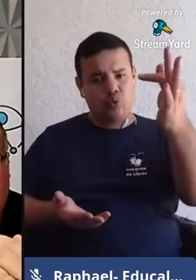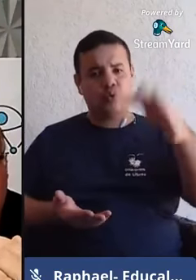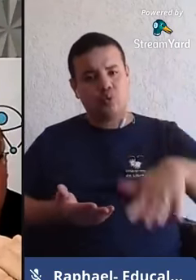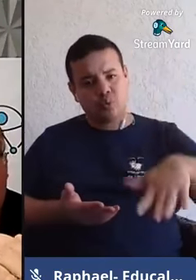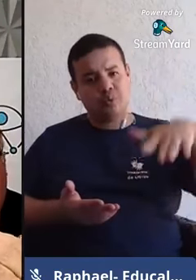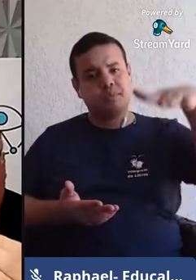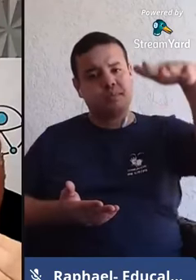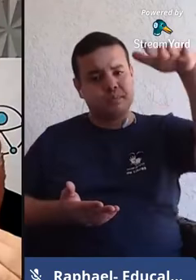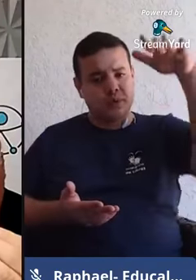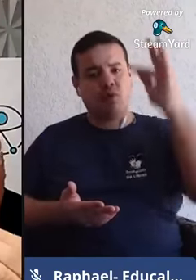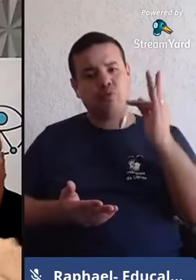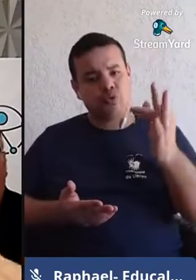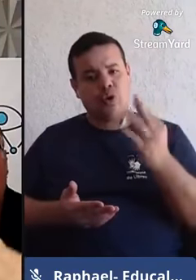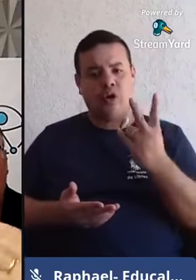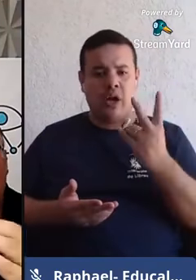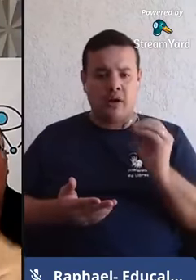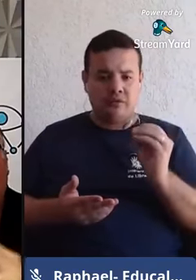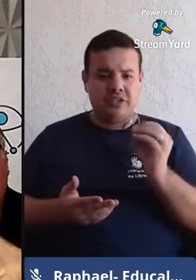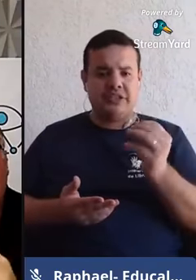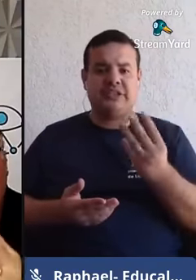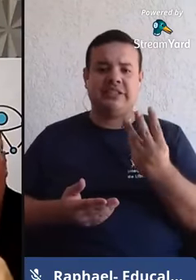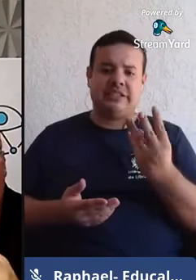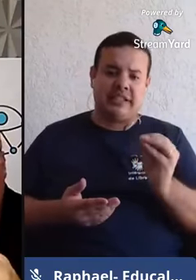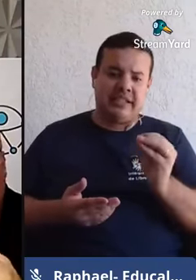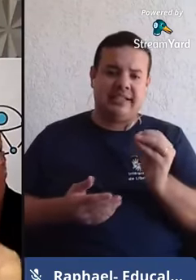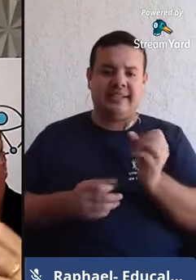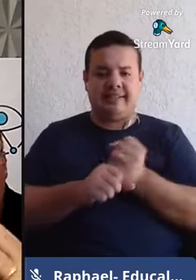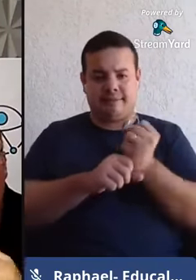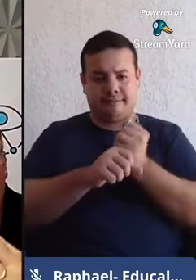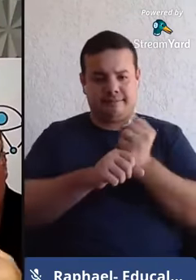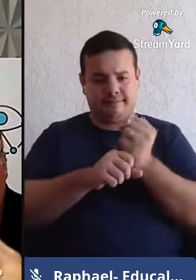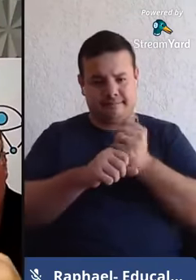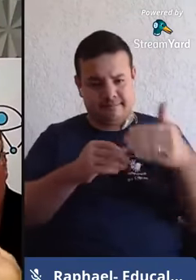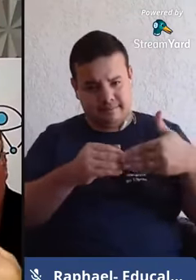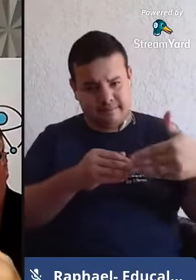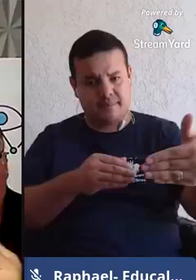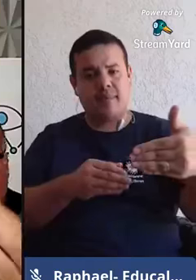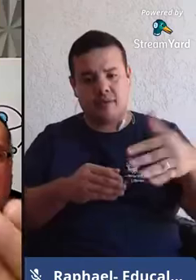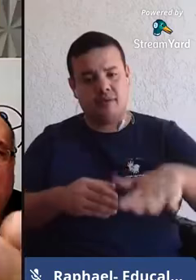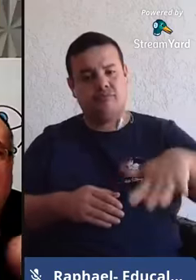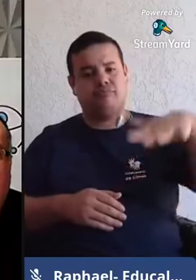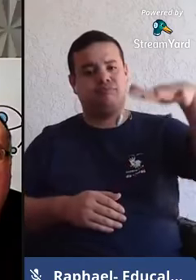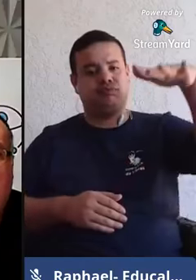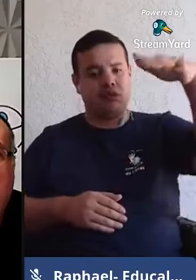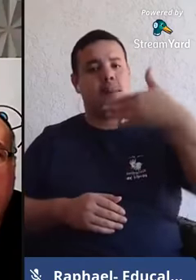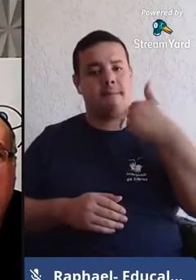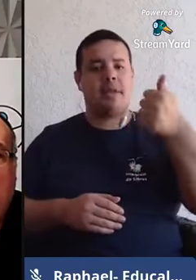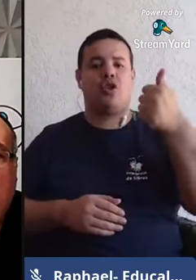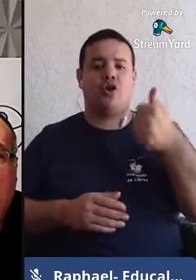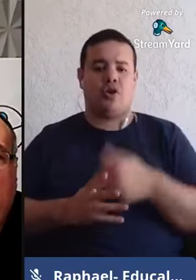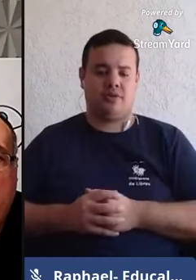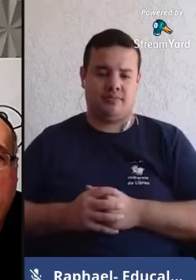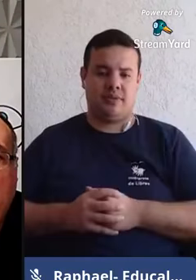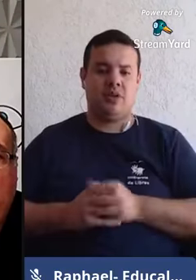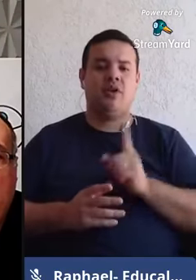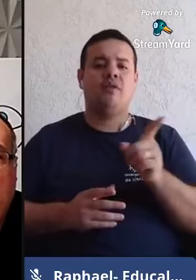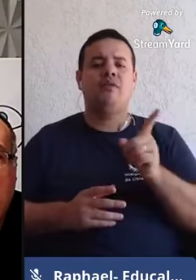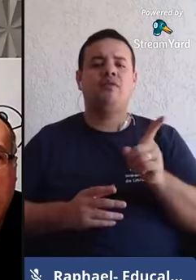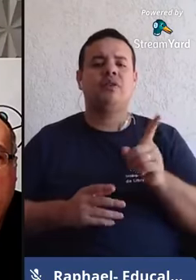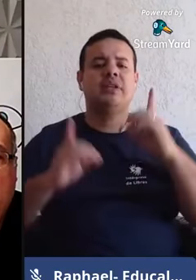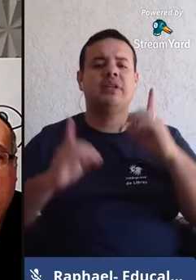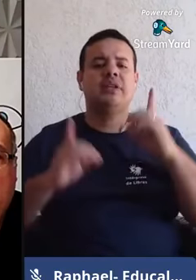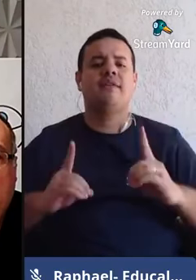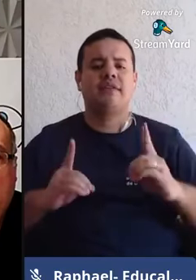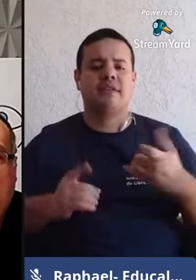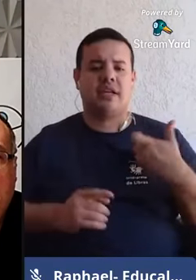anos, 30 anos, daqui 15 anos. Porque a gente foi criado numa... Você se tornou uma pessoa com deficiência com que idade? 40